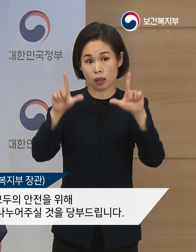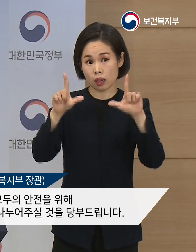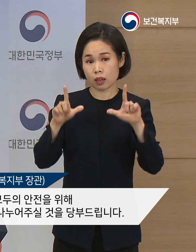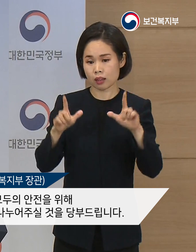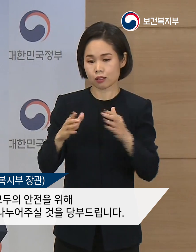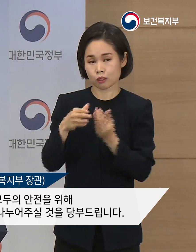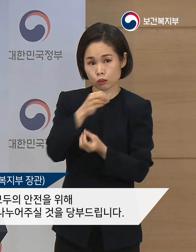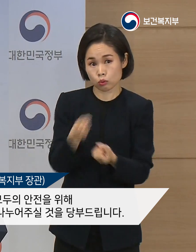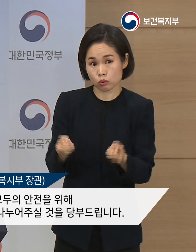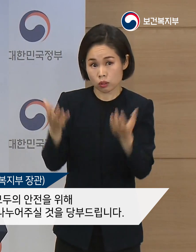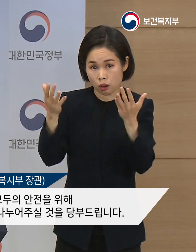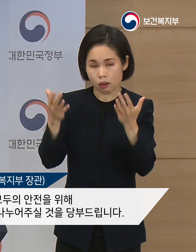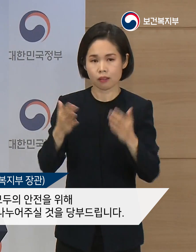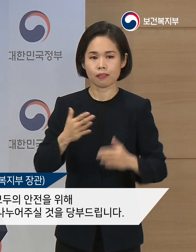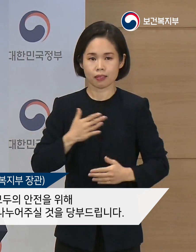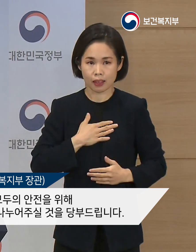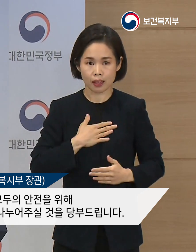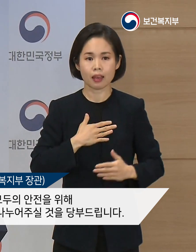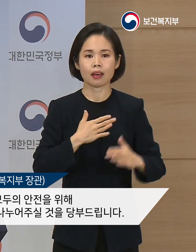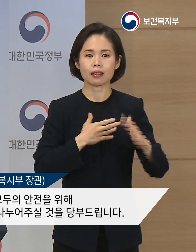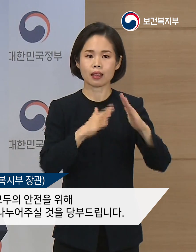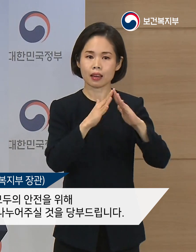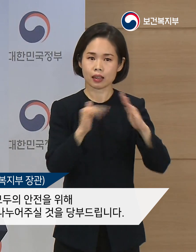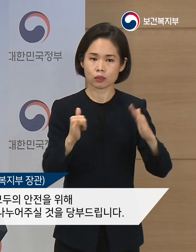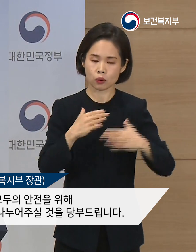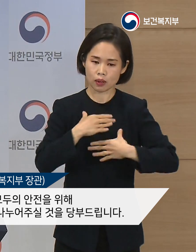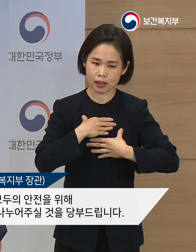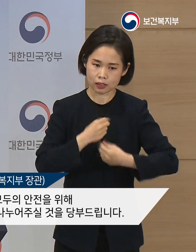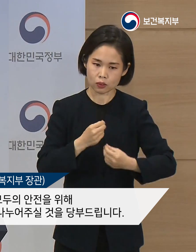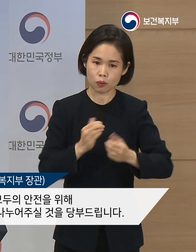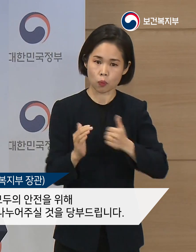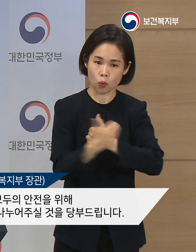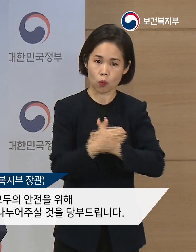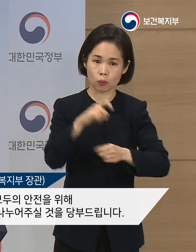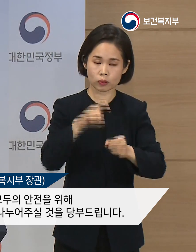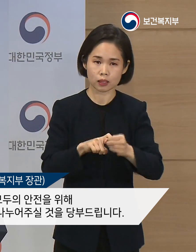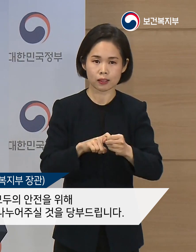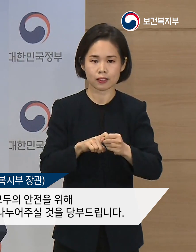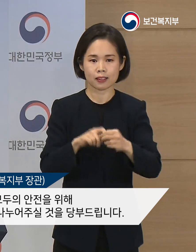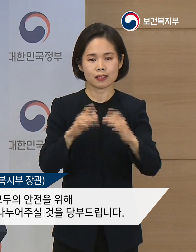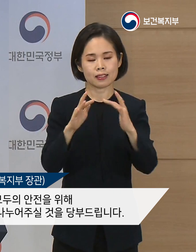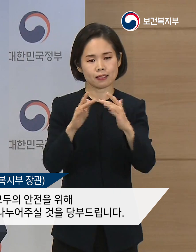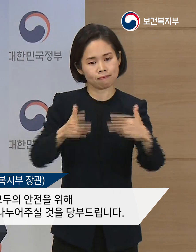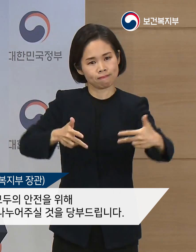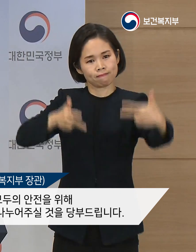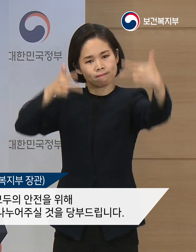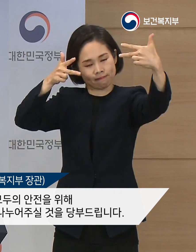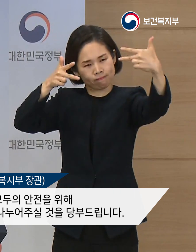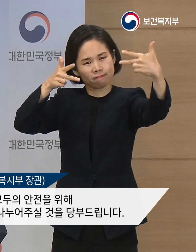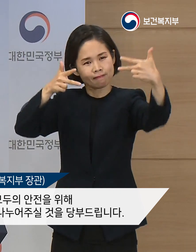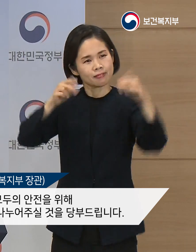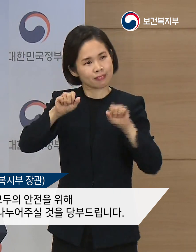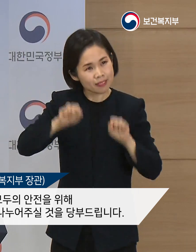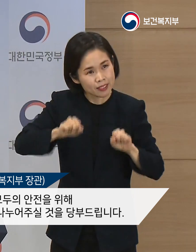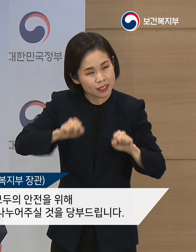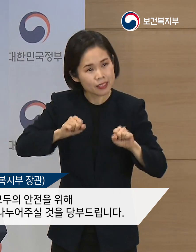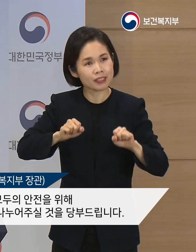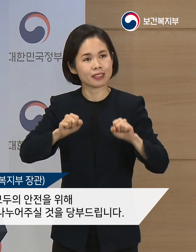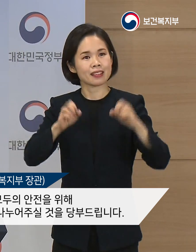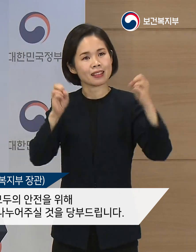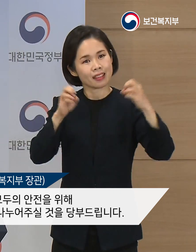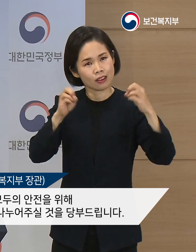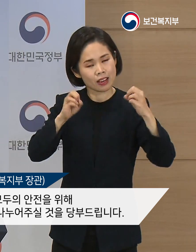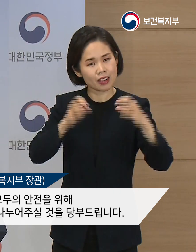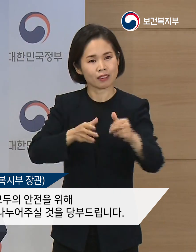그렇지만 금년 추석만큼은 우리 가족과 모두의 안전을 위해 비대면 방식으로 서로 간의 안부와 정을 나누어